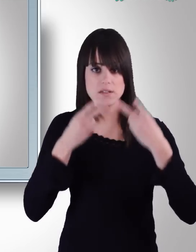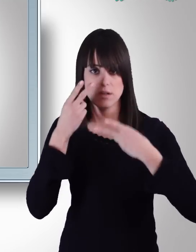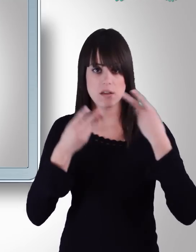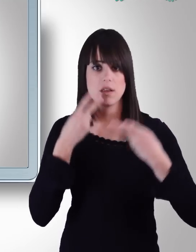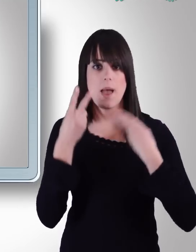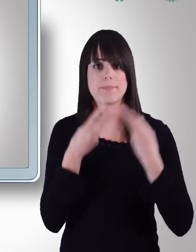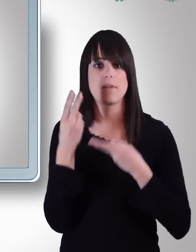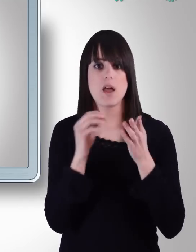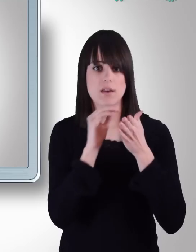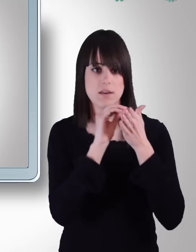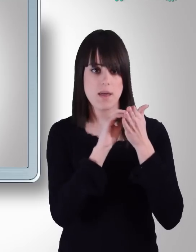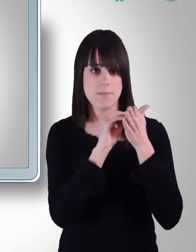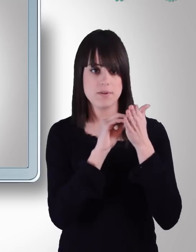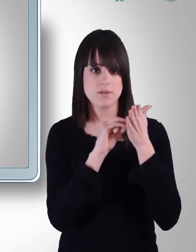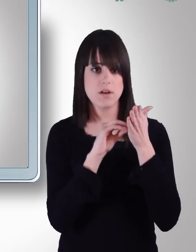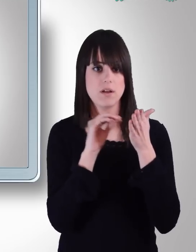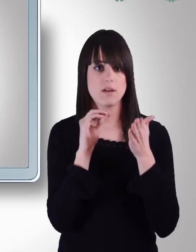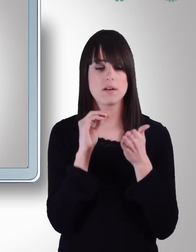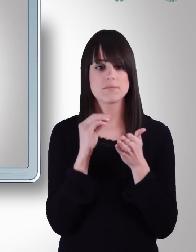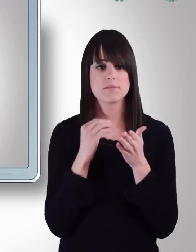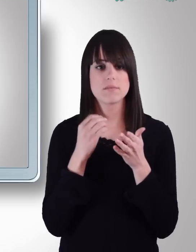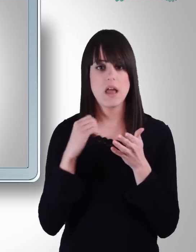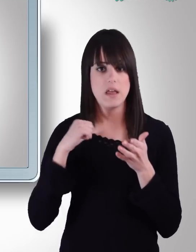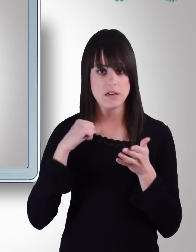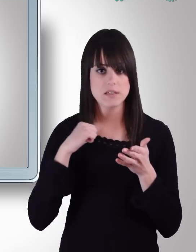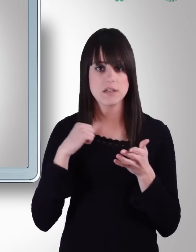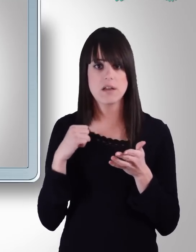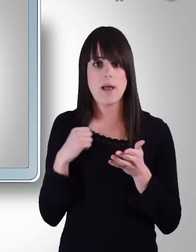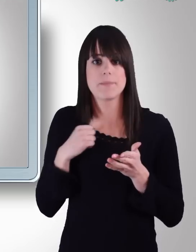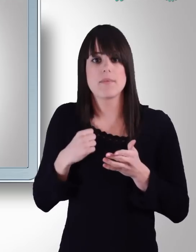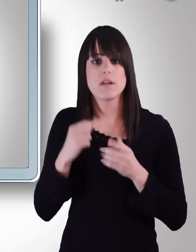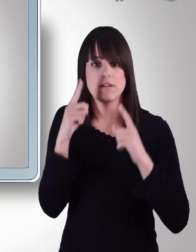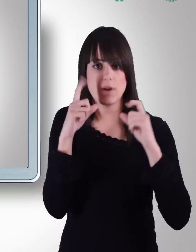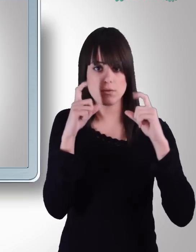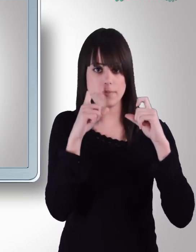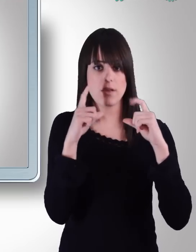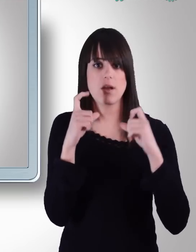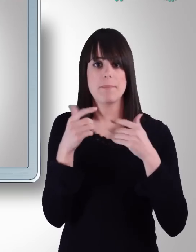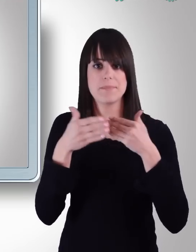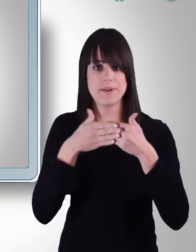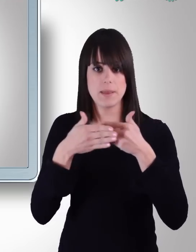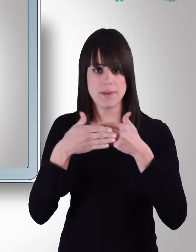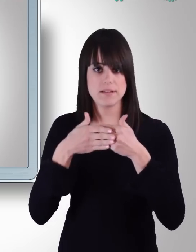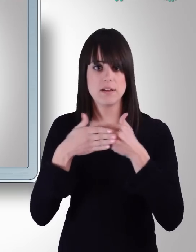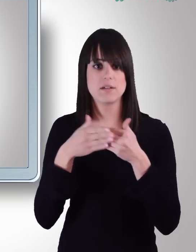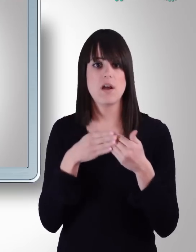hashtagu. Ova društvena mreža koristi hashtag na isti način kao i Twitter za označavanje određenih